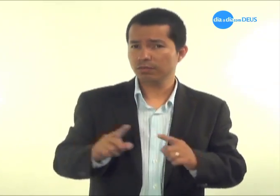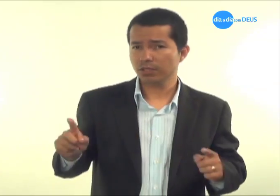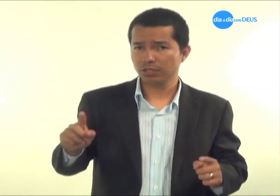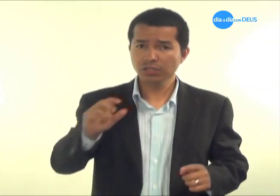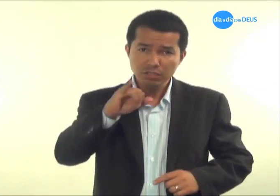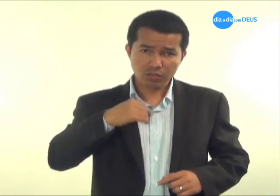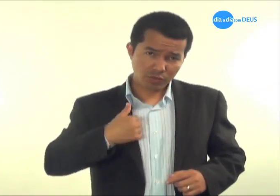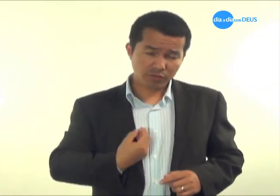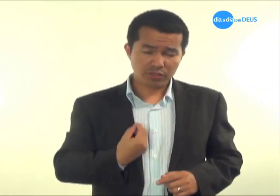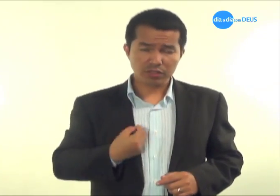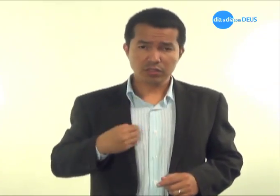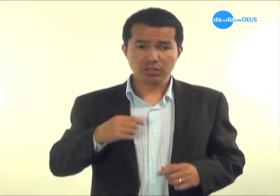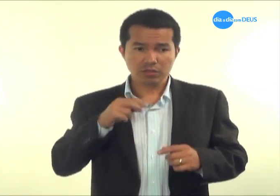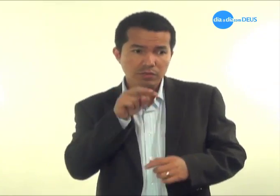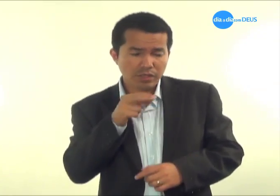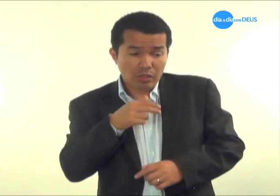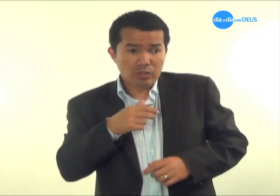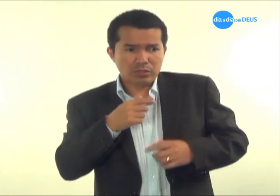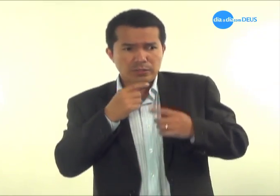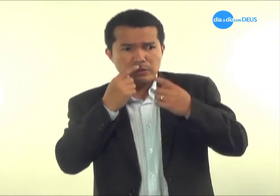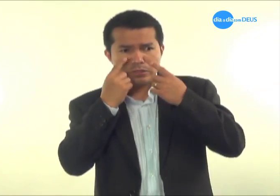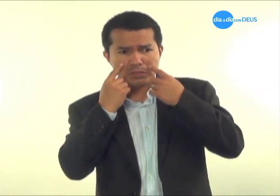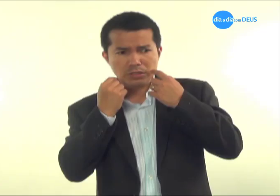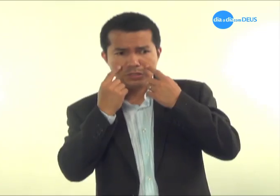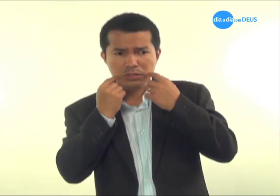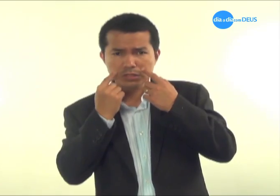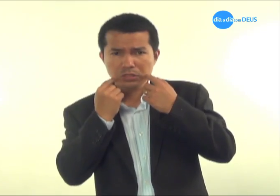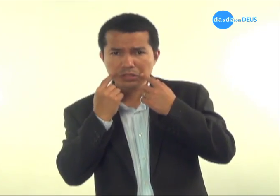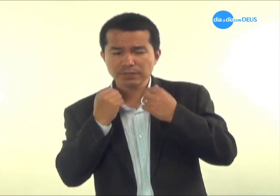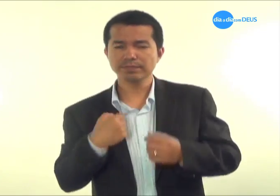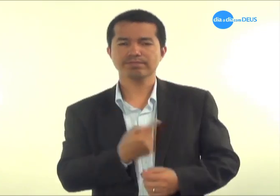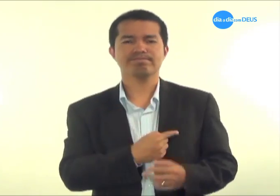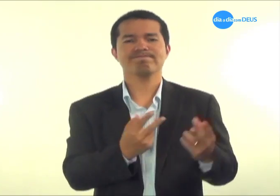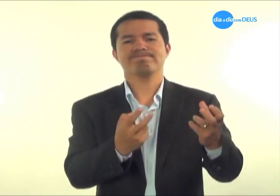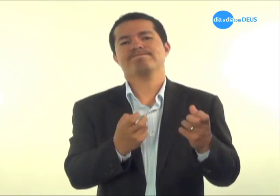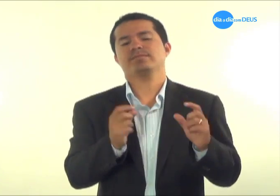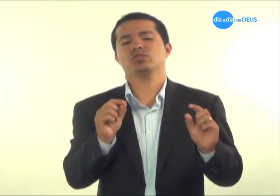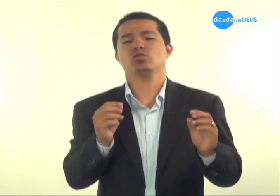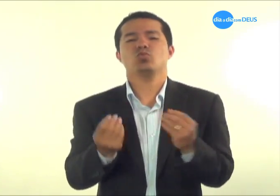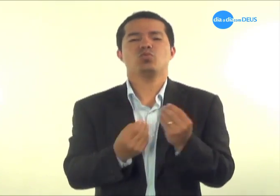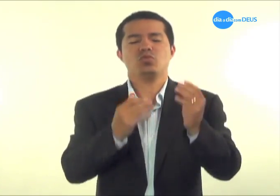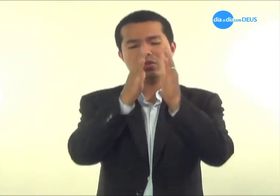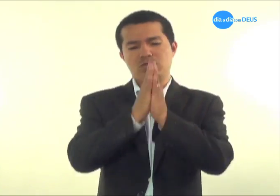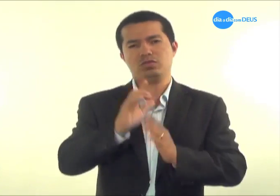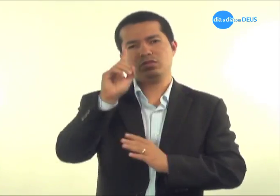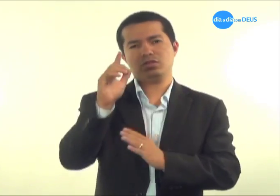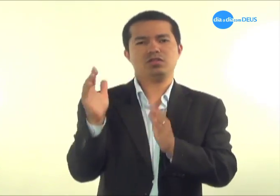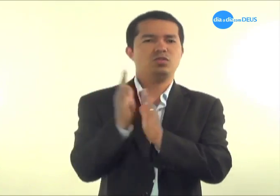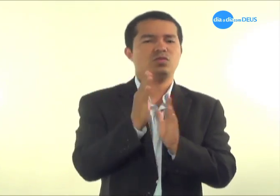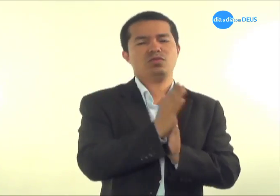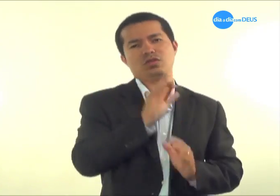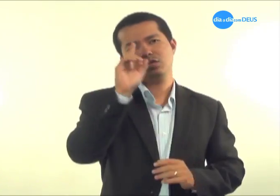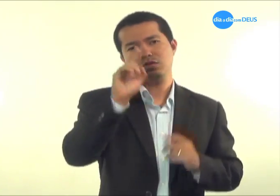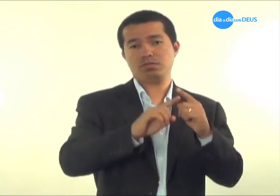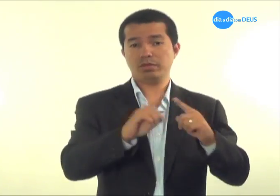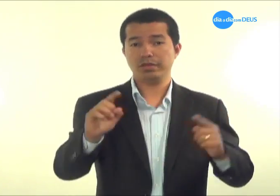nossos valores são mudados, a gente não percebe a extravagância da adoração e do louvor. E aí Judas olha